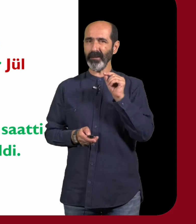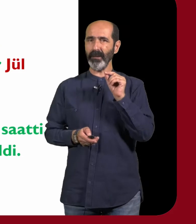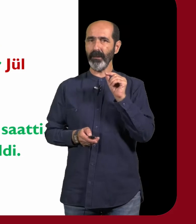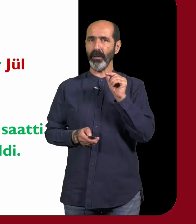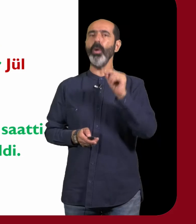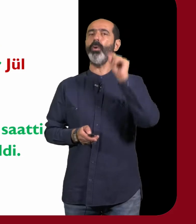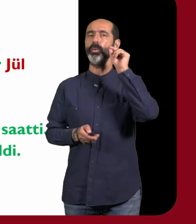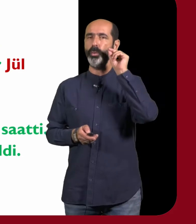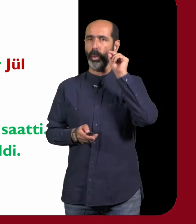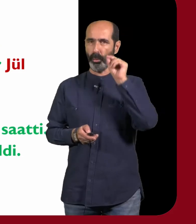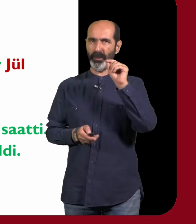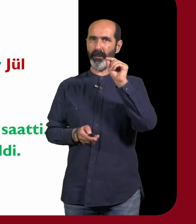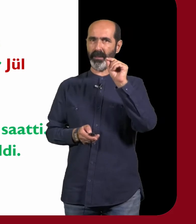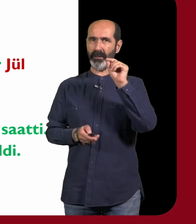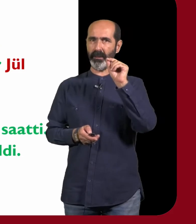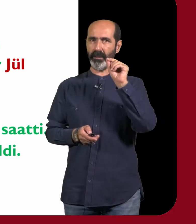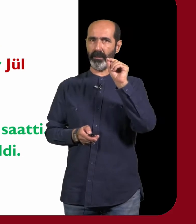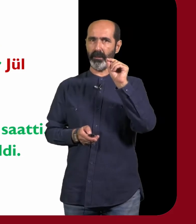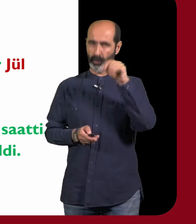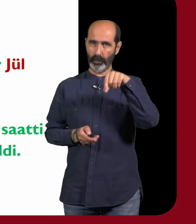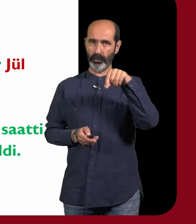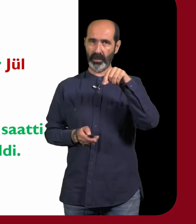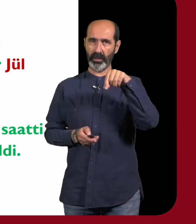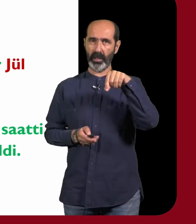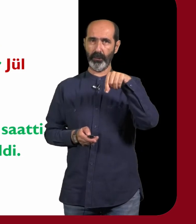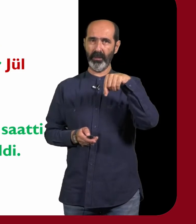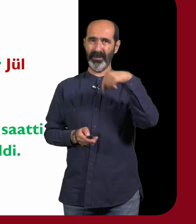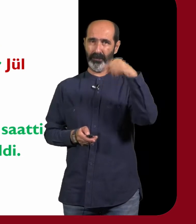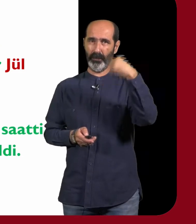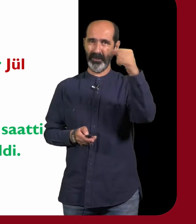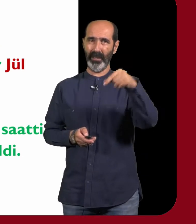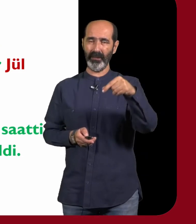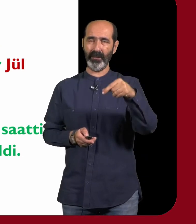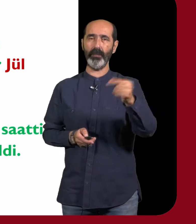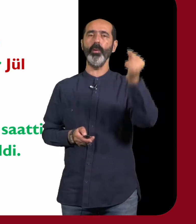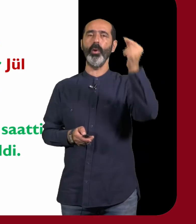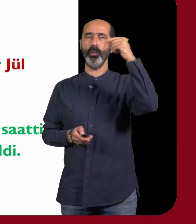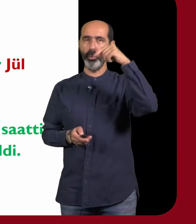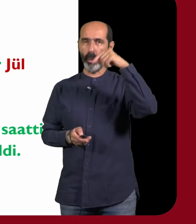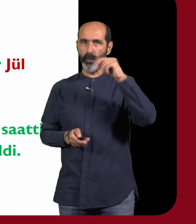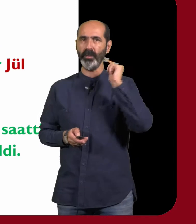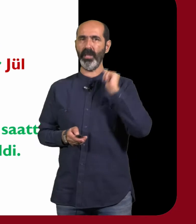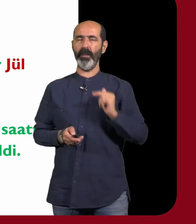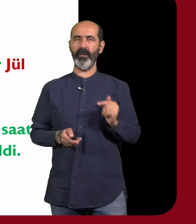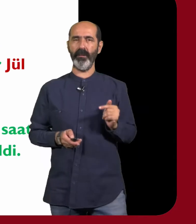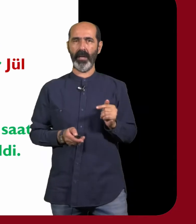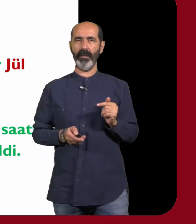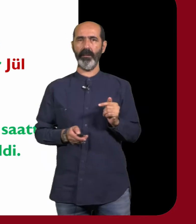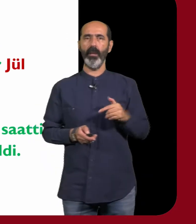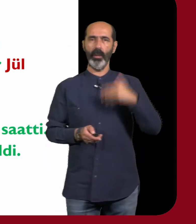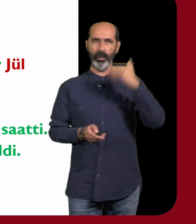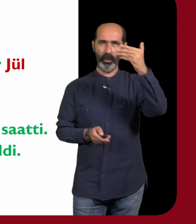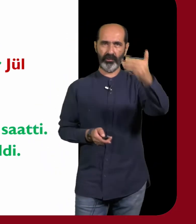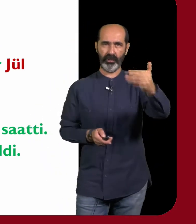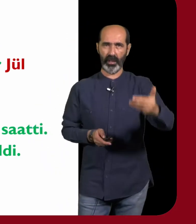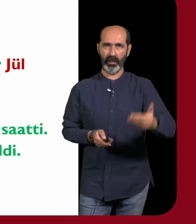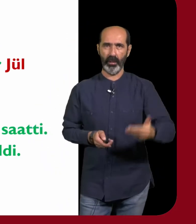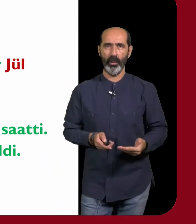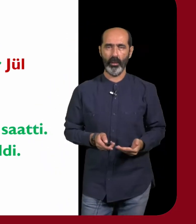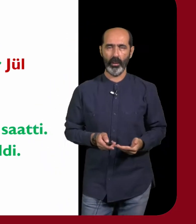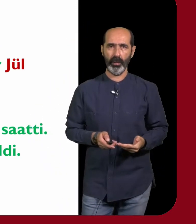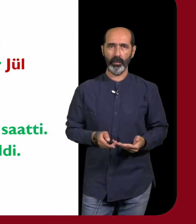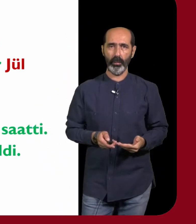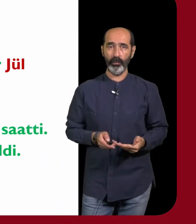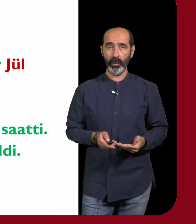Milat doğum demektir günümüzdeki takvimin ismi milli takım doğum kelimesinden yola